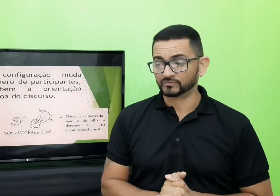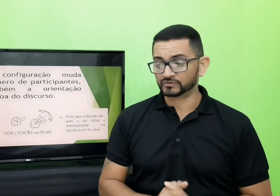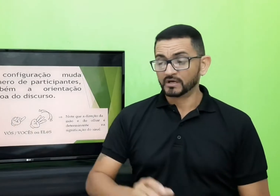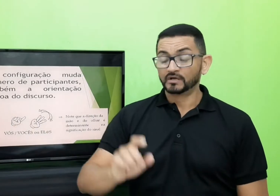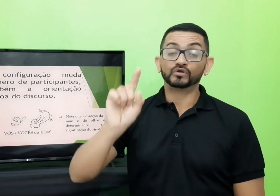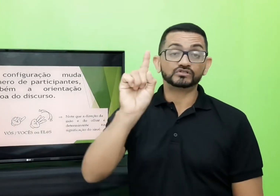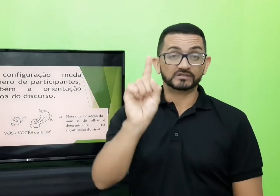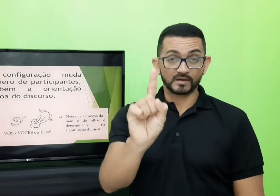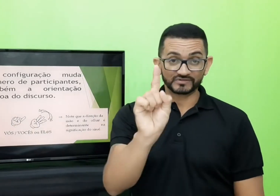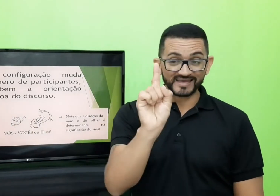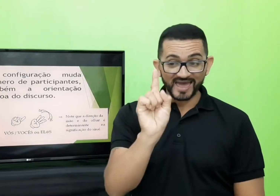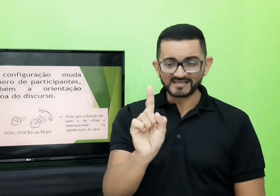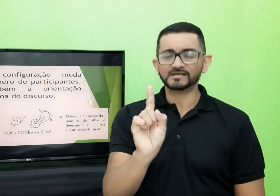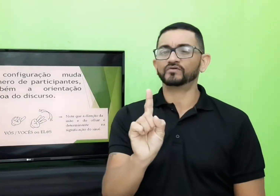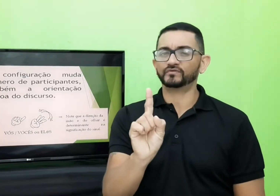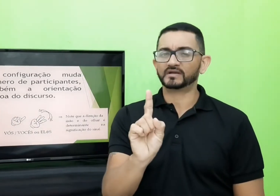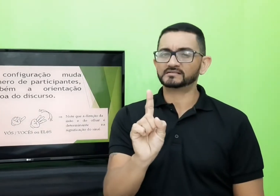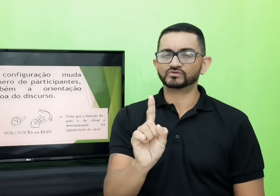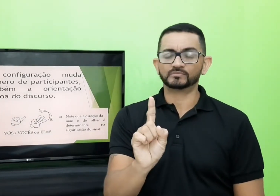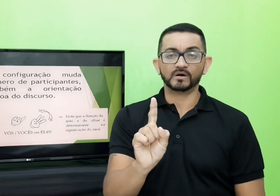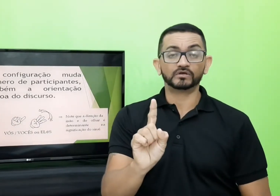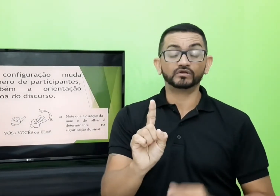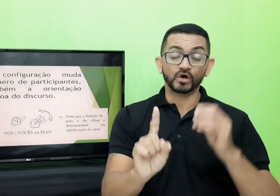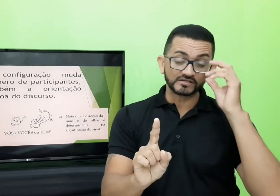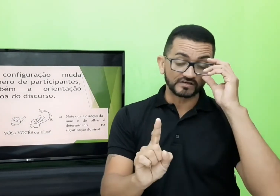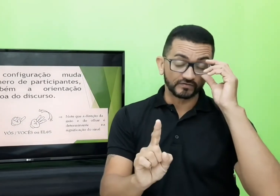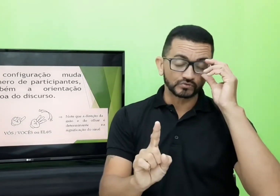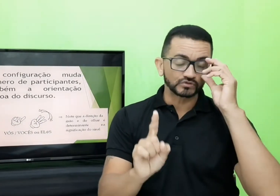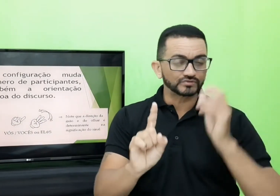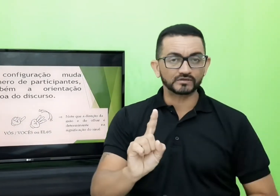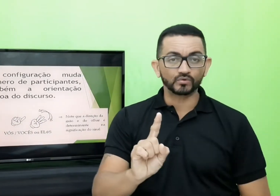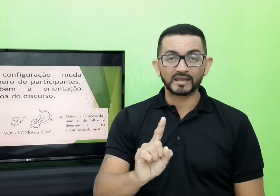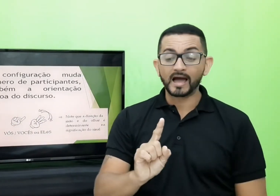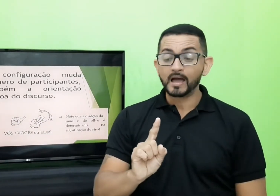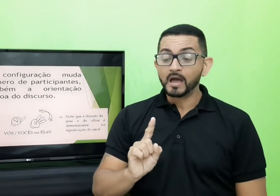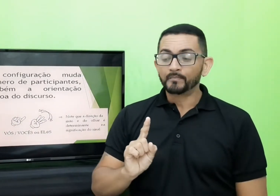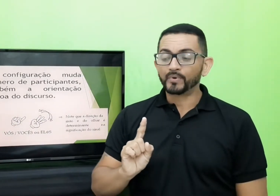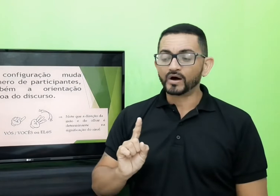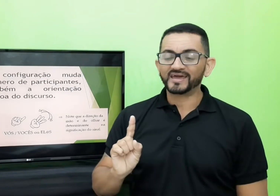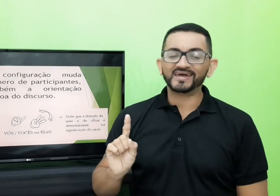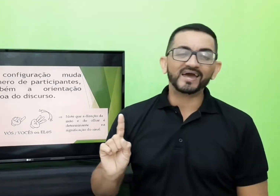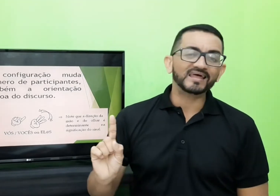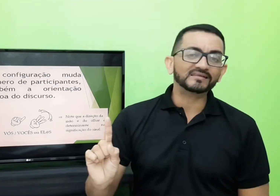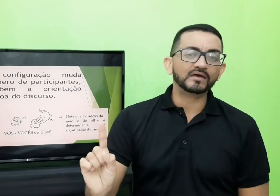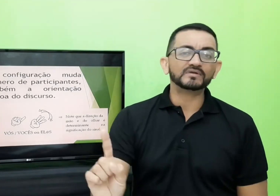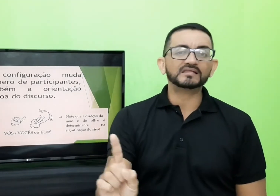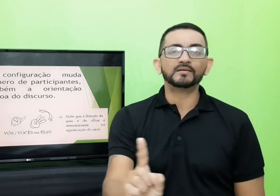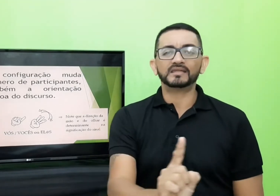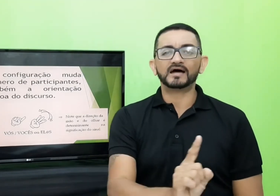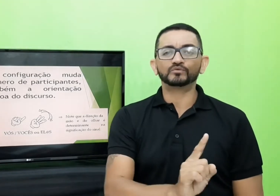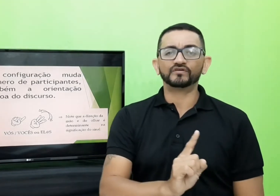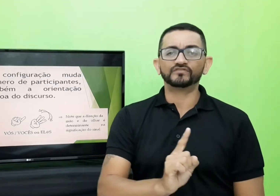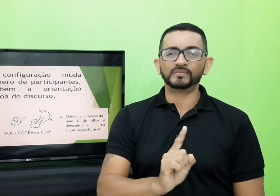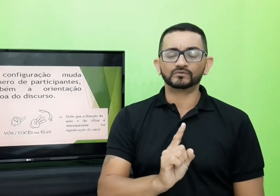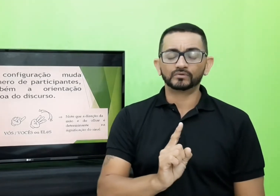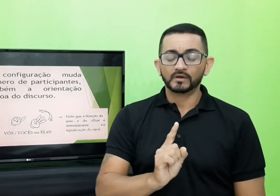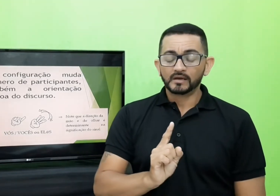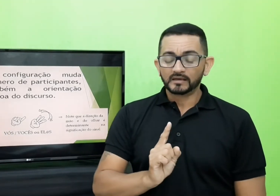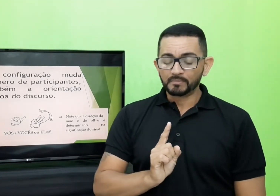mãos. Nós temos essa configuração de mão que nós já vimos no singular, porém ela tem um determinado movimento que